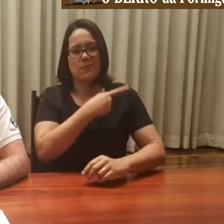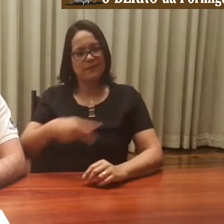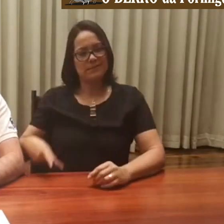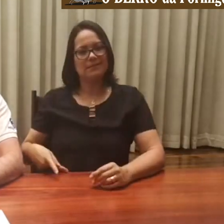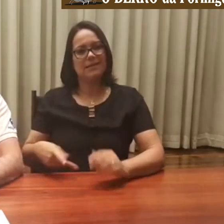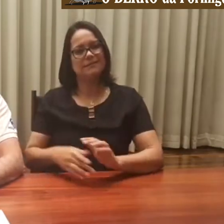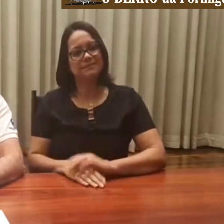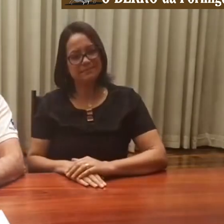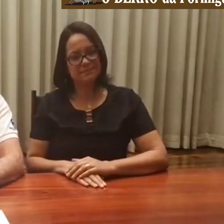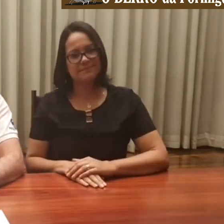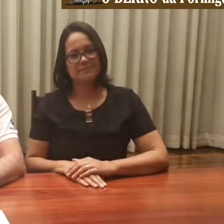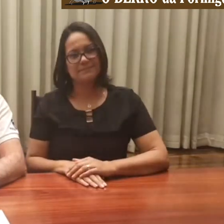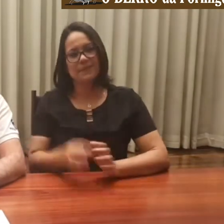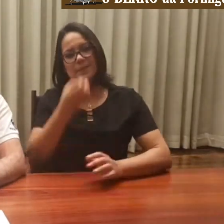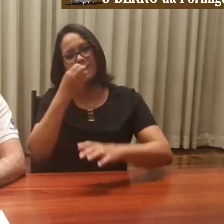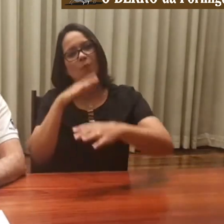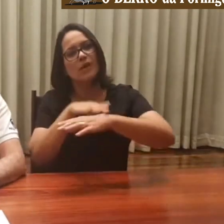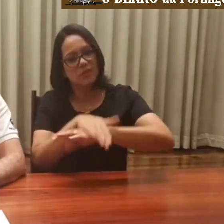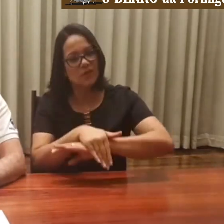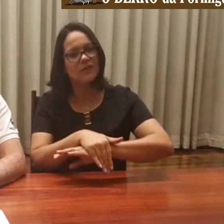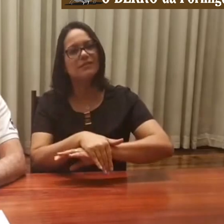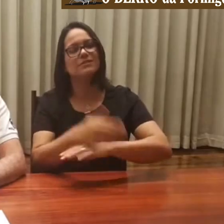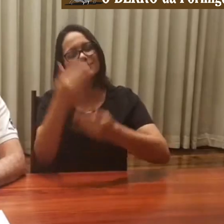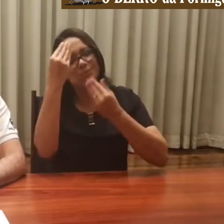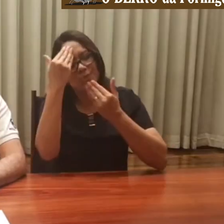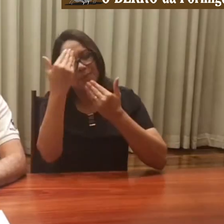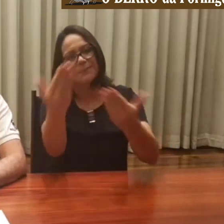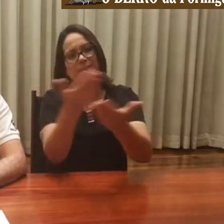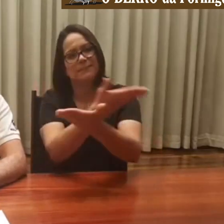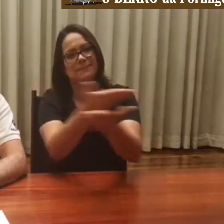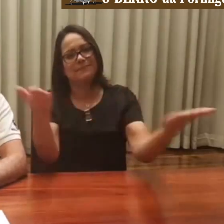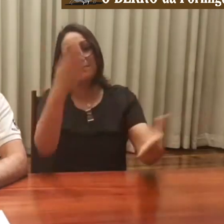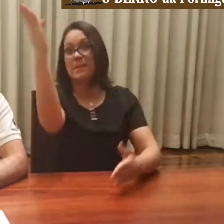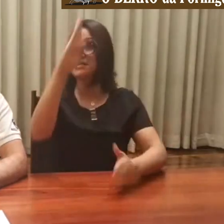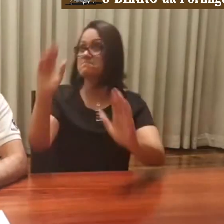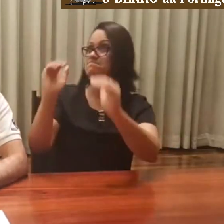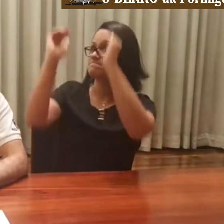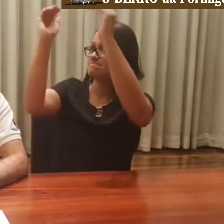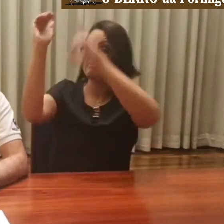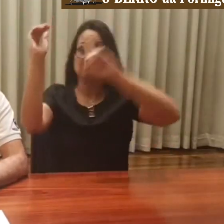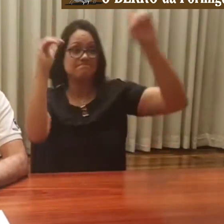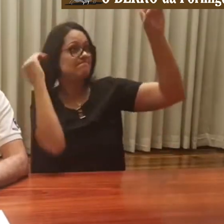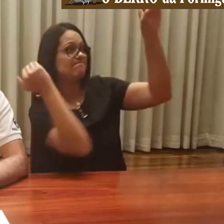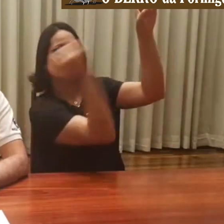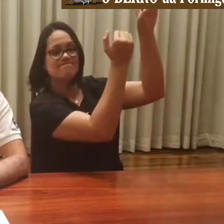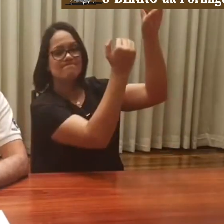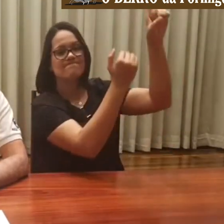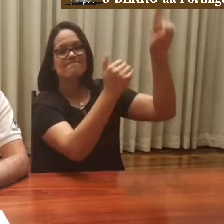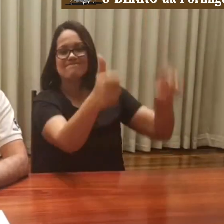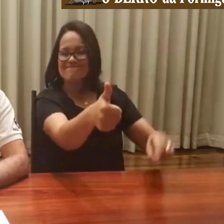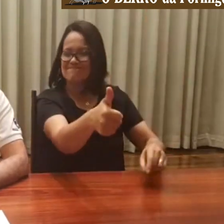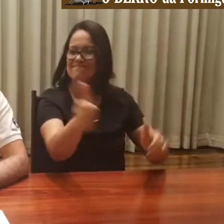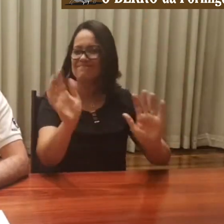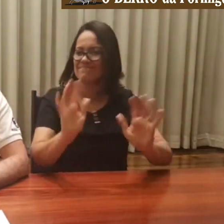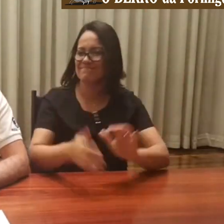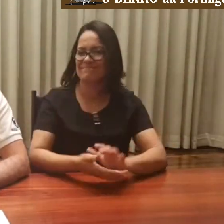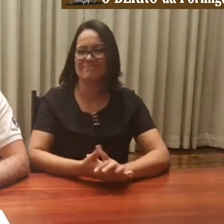República. Boa noite, muito obrigado a todos. Brasil acima de tudo, Deus acima de todos. Valeu, pessoal!